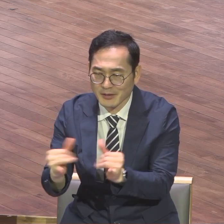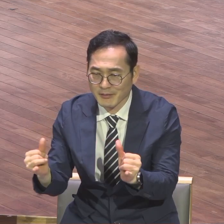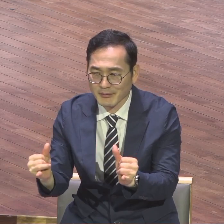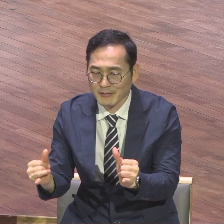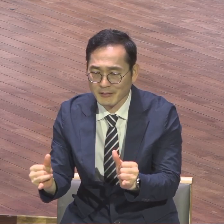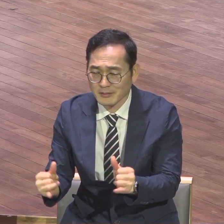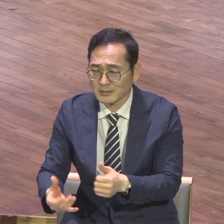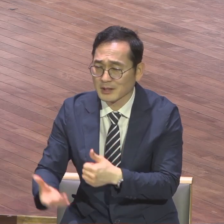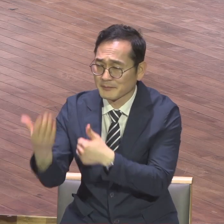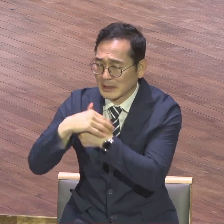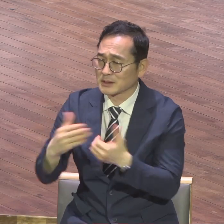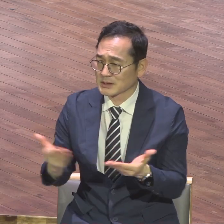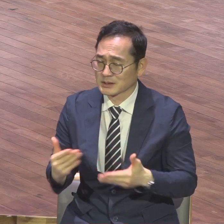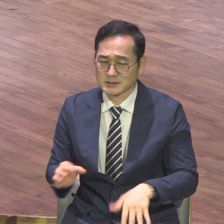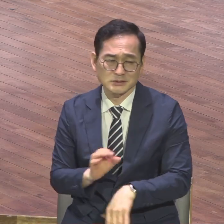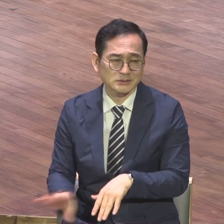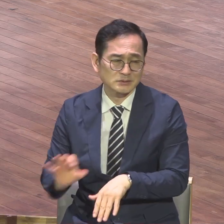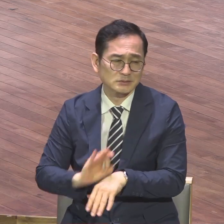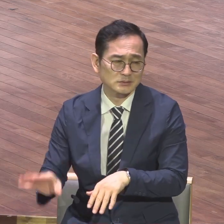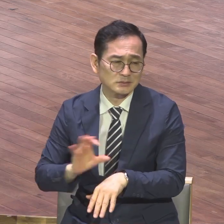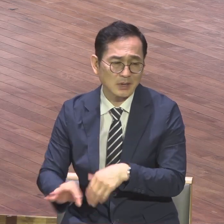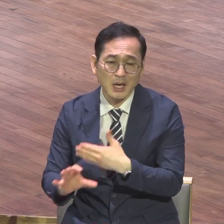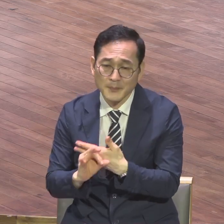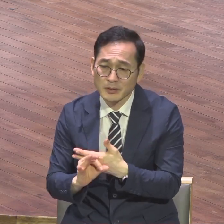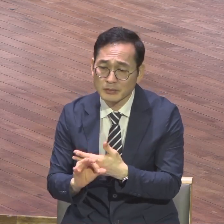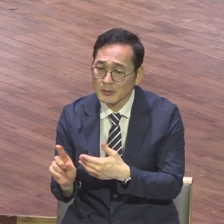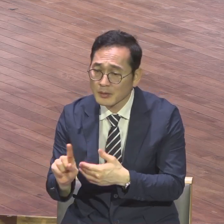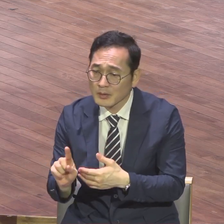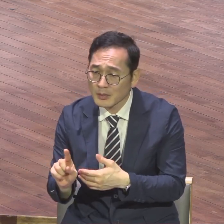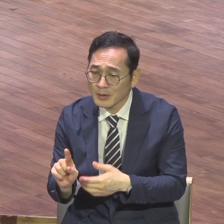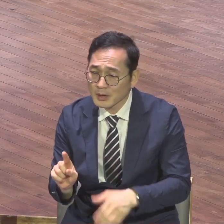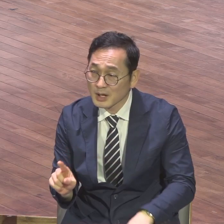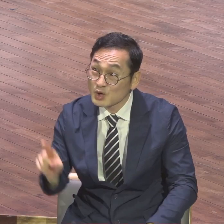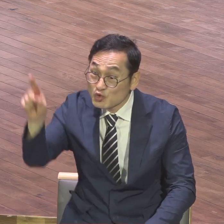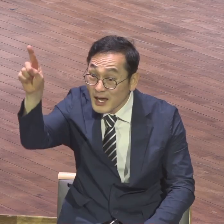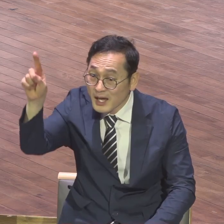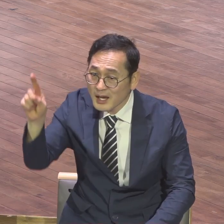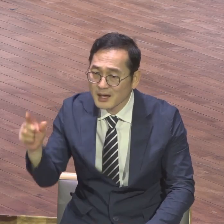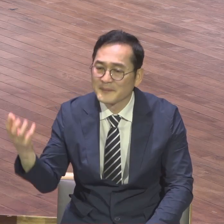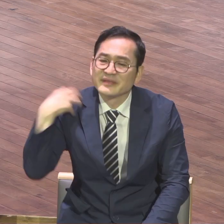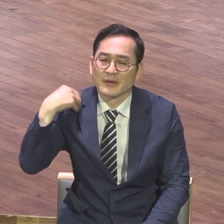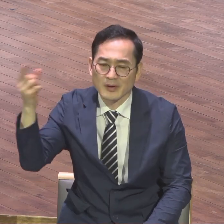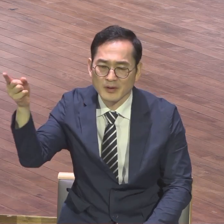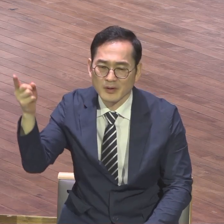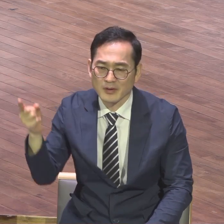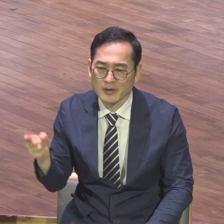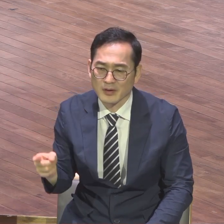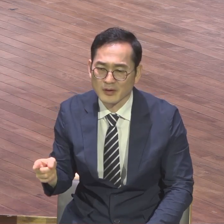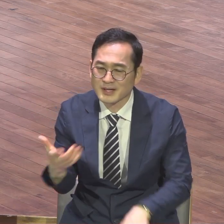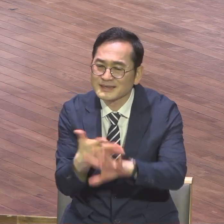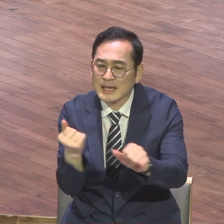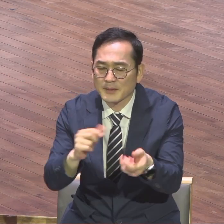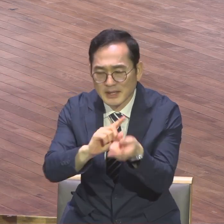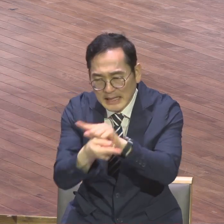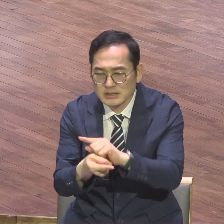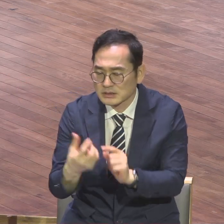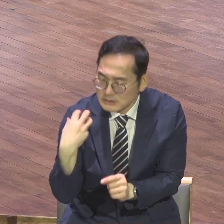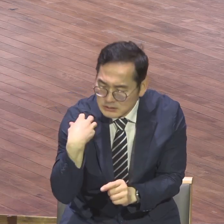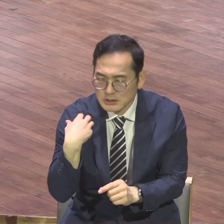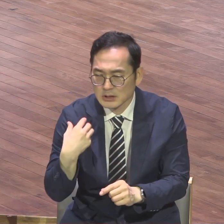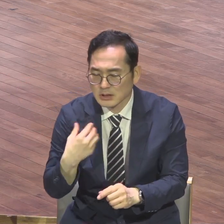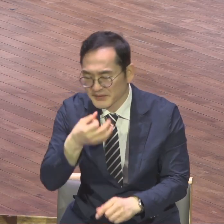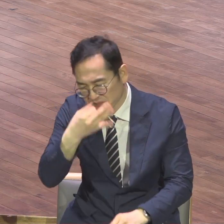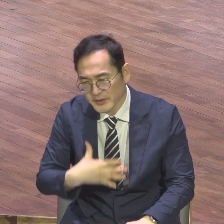돼요? 내가 하나님의 직분이 있는데 이걸 소홀하게 되면 어떻게 됩니까? 결과적으로 다른 누군가가